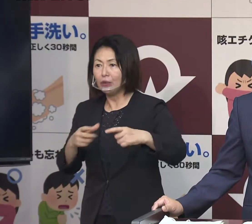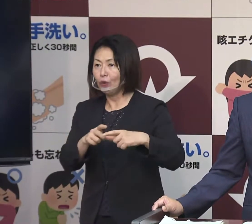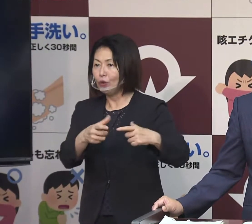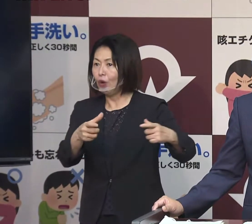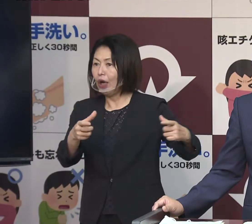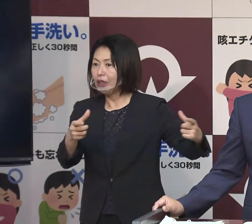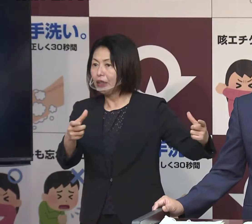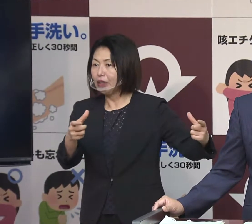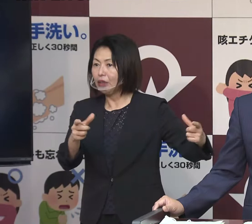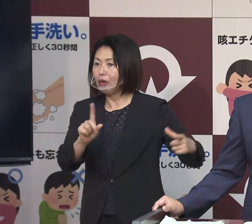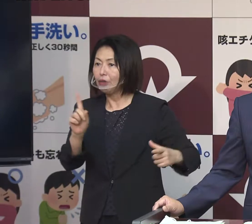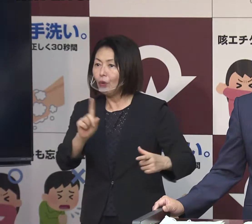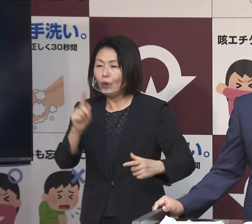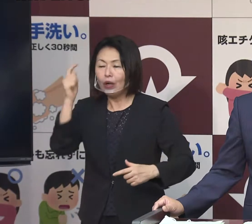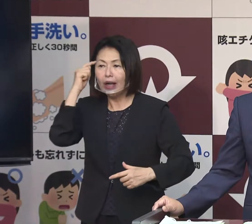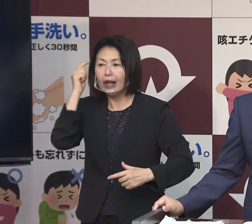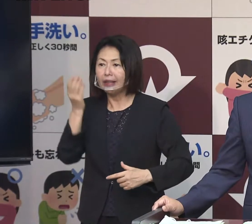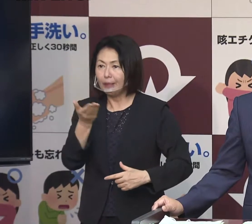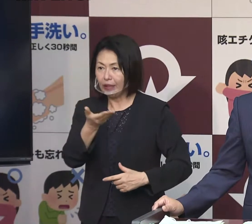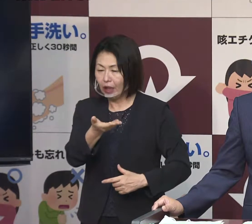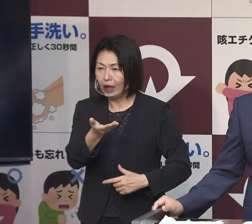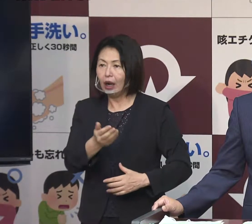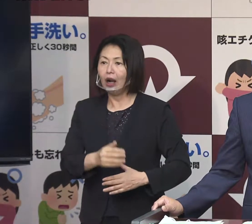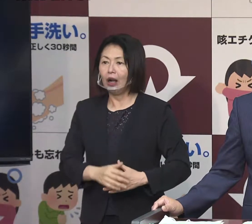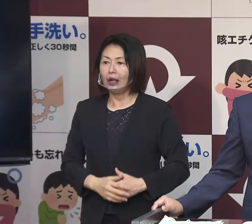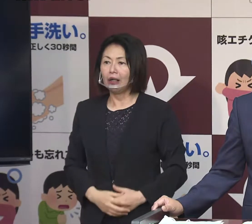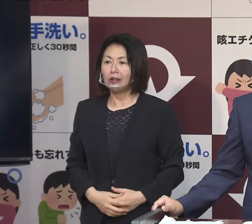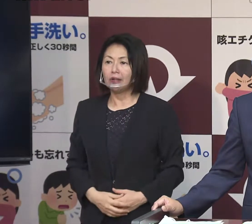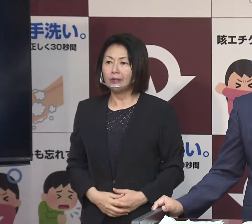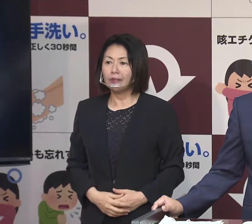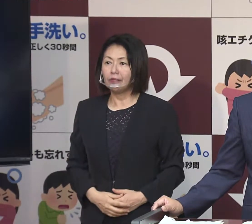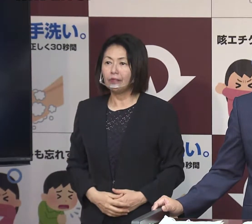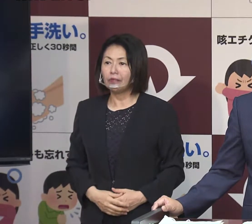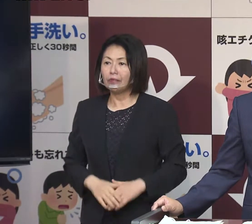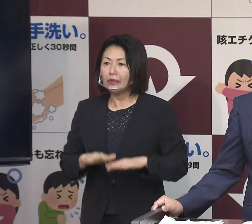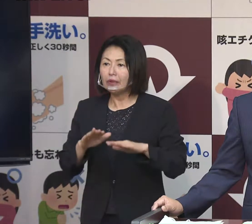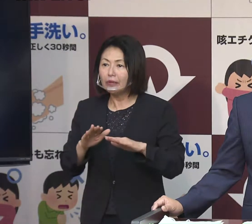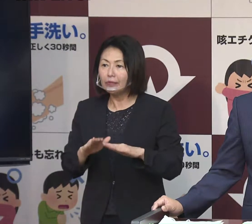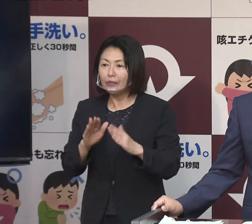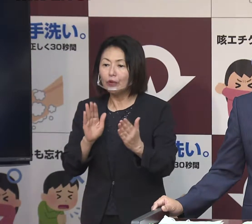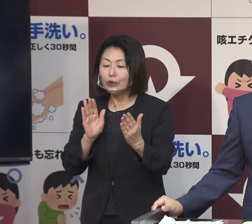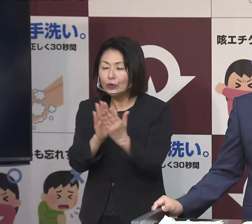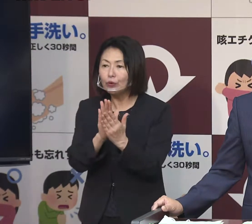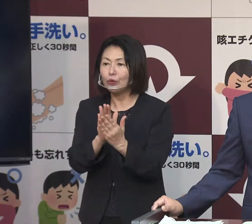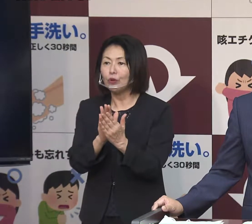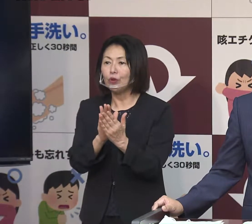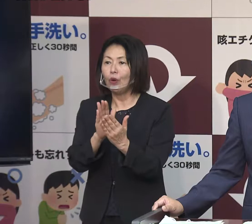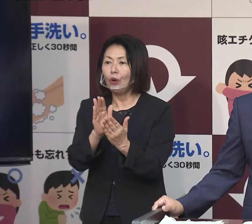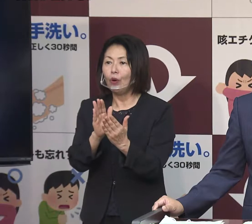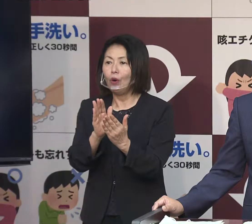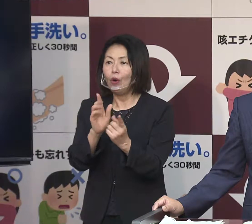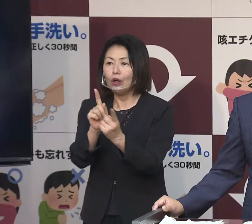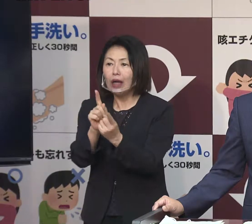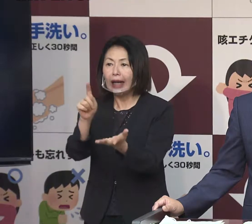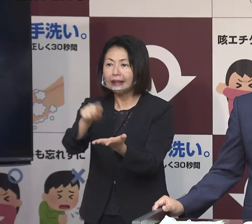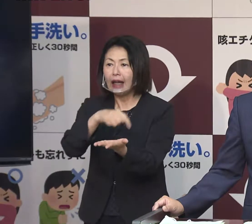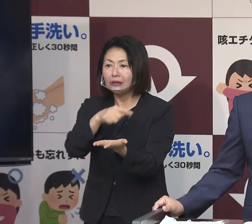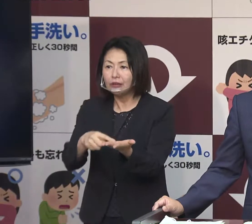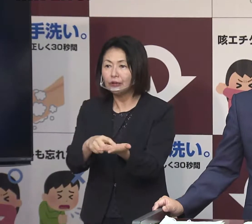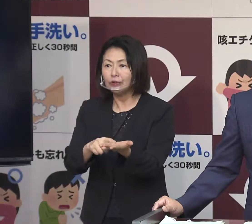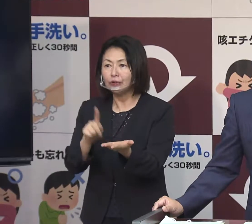ては、今どういうふうに見ておられて、直近でどういった対策を取られるかということ。